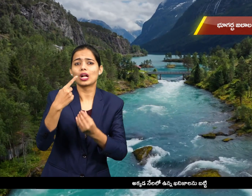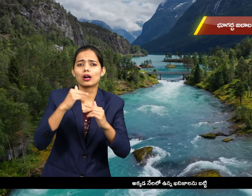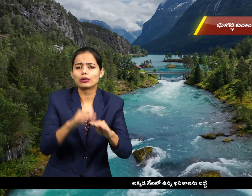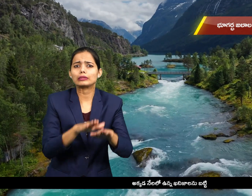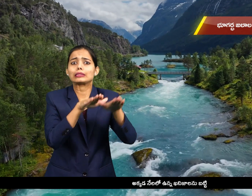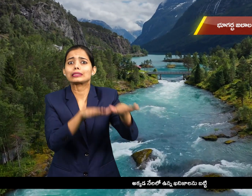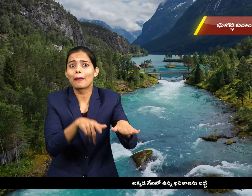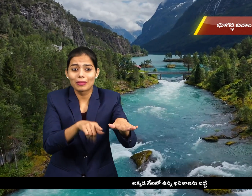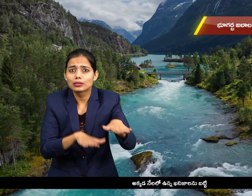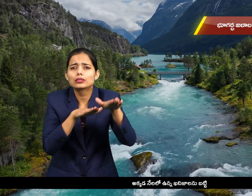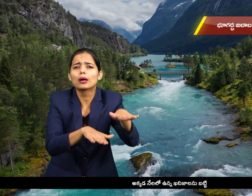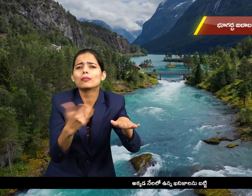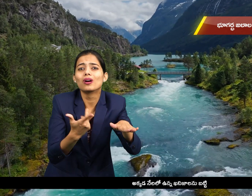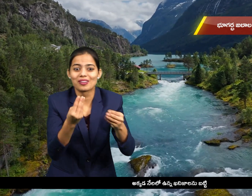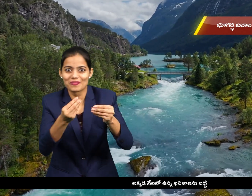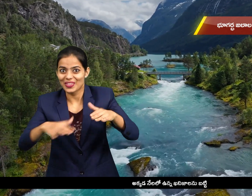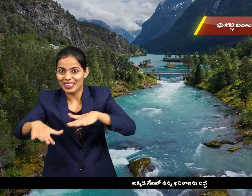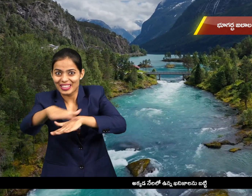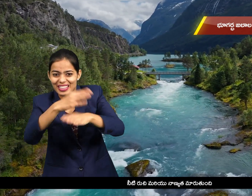అక్కడ నేలల్లో ఉన్న ఖనిజాలను బట్టి